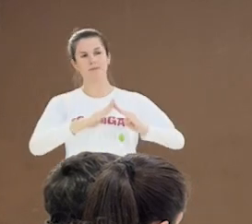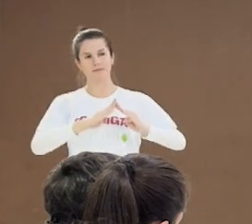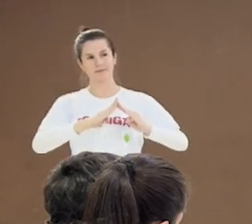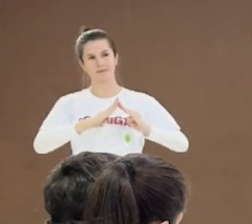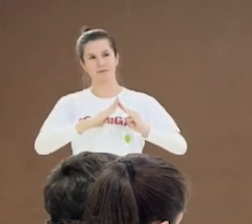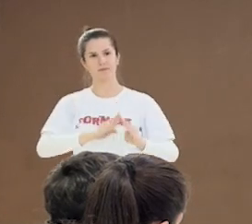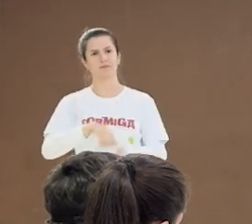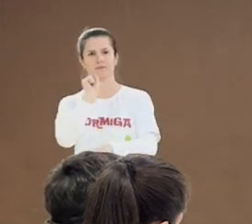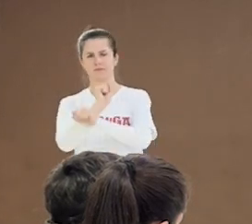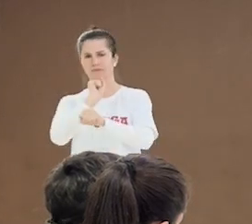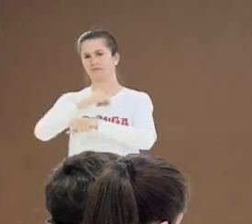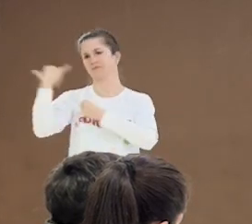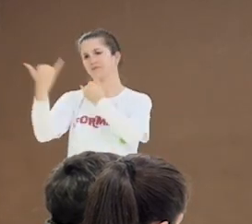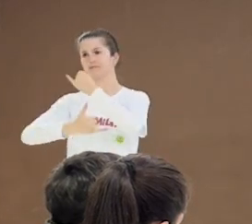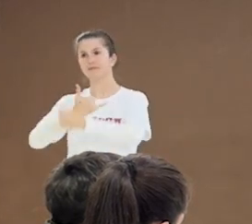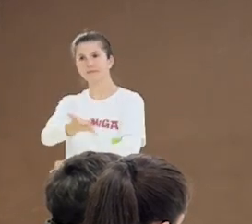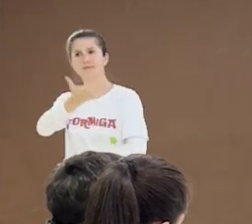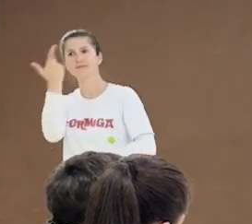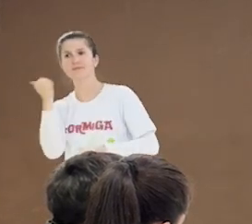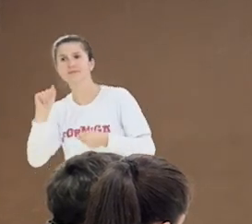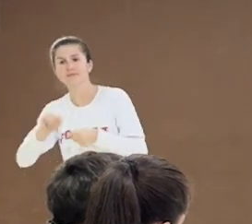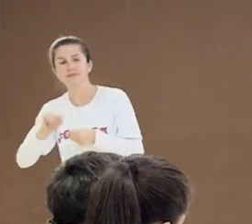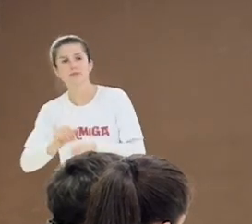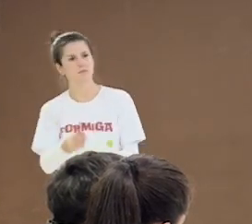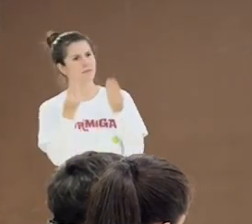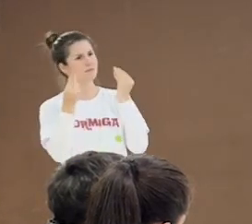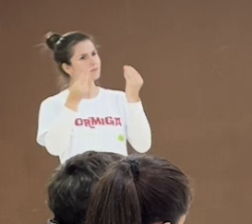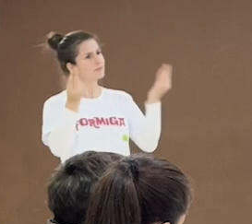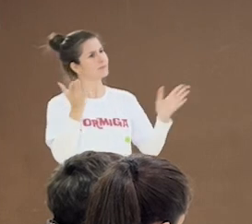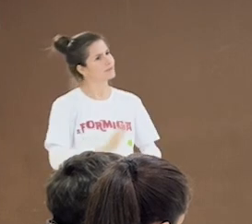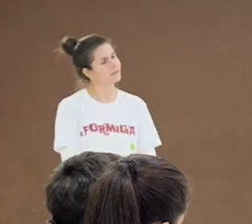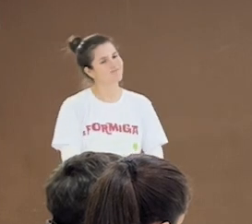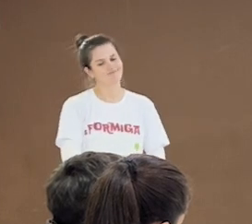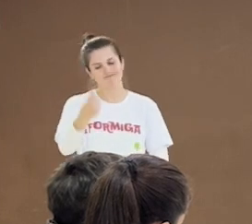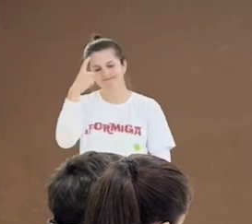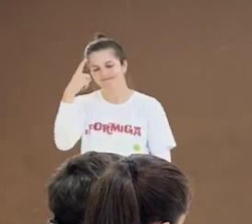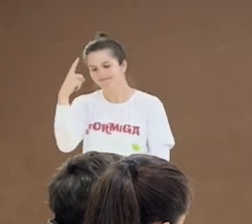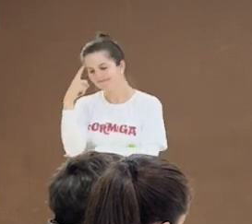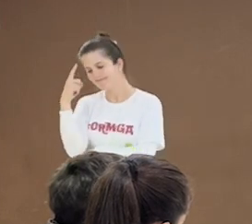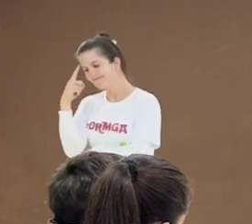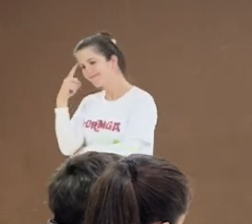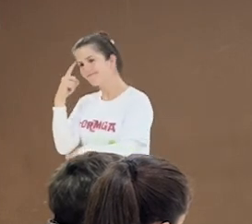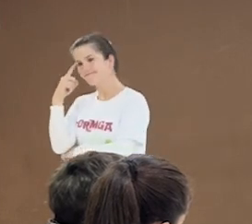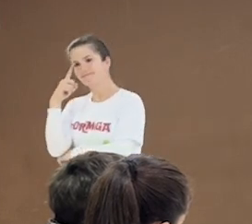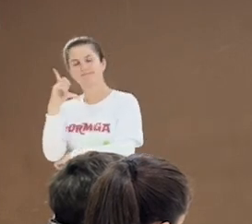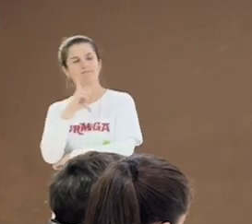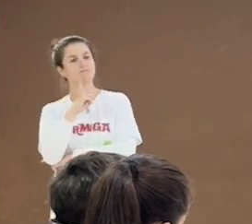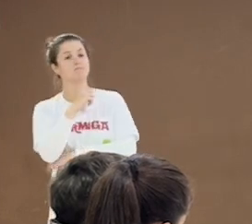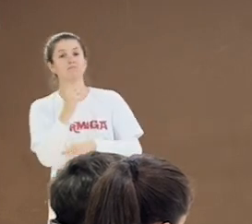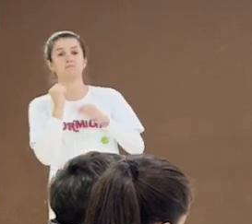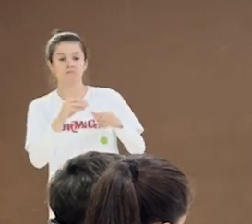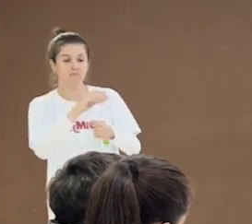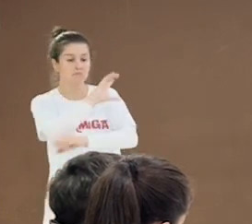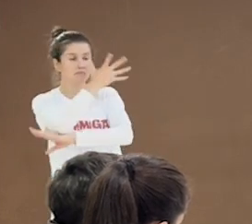melhor a gente parar de brincadeira e resolver logo isso. Como vamos resolver? Deixa eu pensar... Tem umas folhas aqui. Podemos